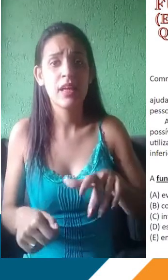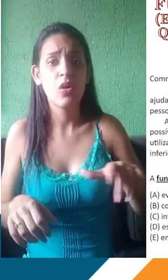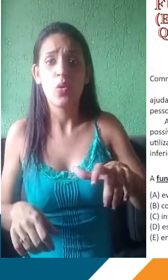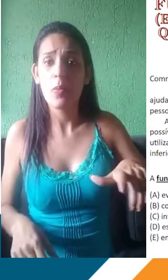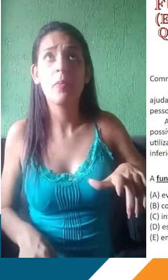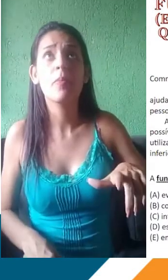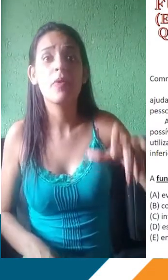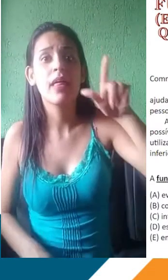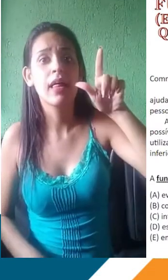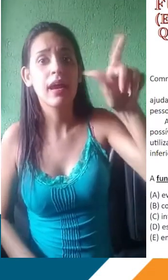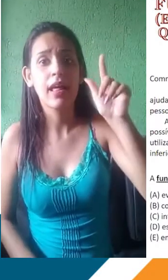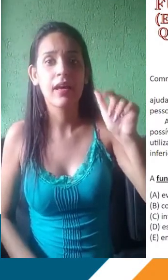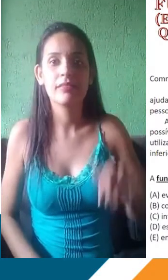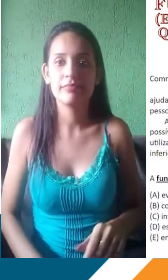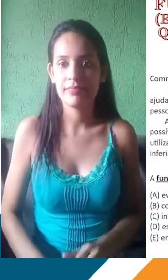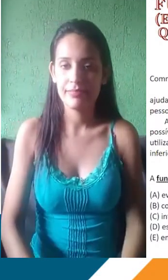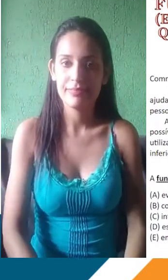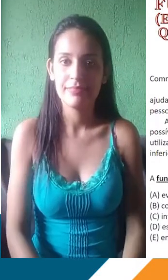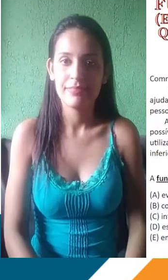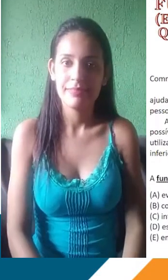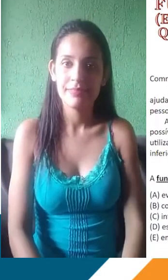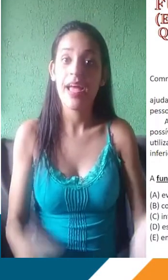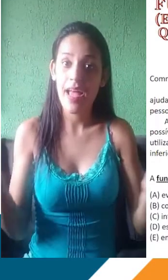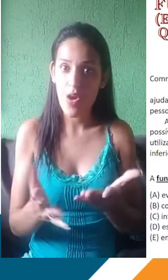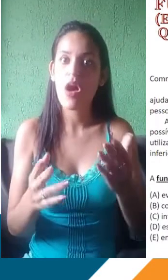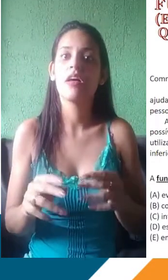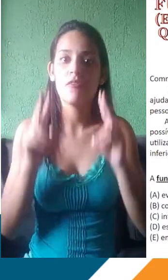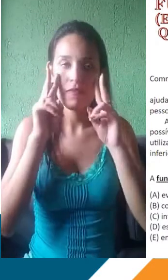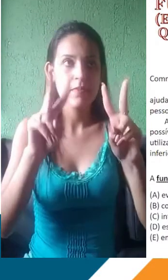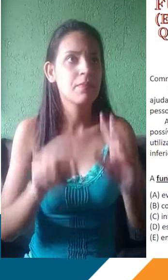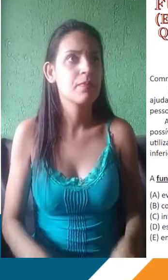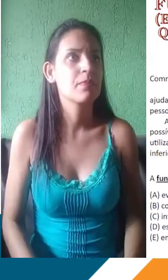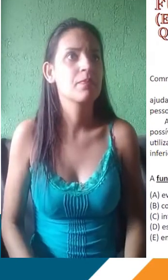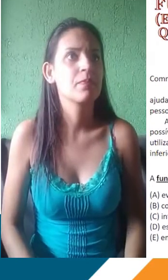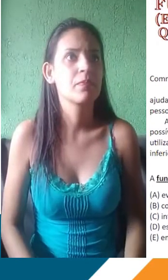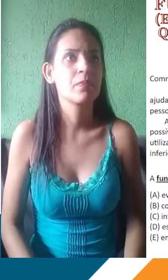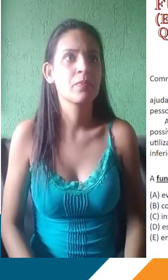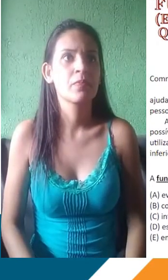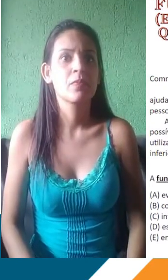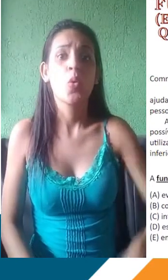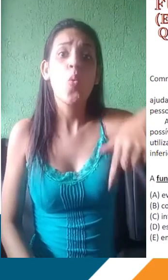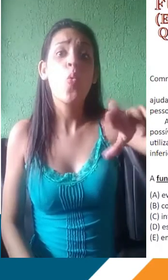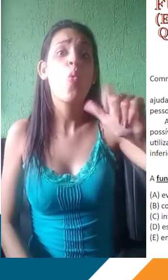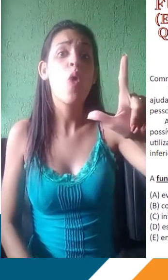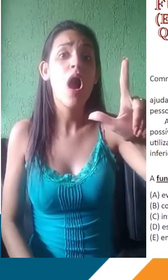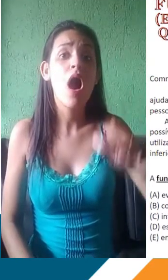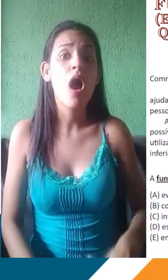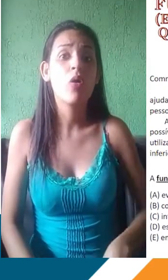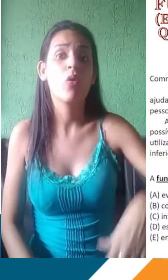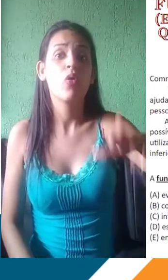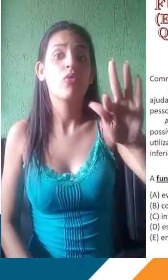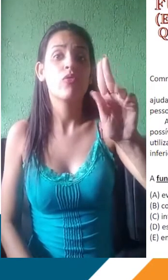do lado inferior direito da imagem. Agora vamos ao enunciado da questão. A função da linguagem que predomina nesse texto